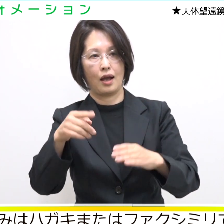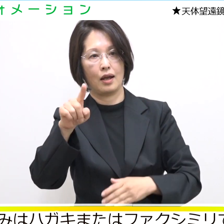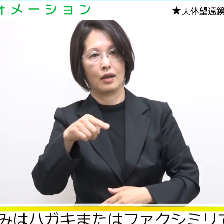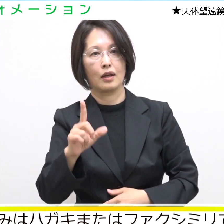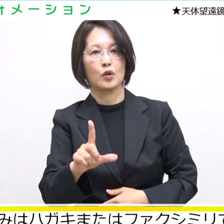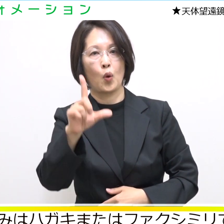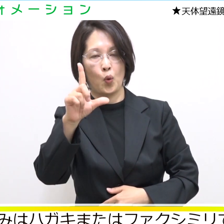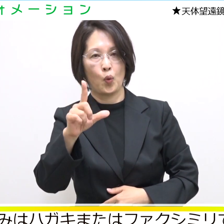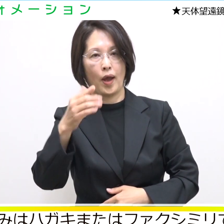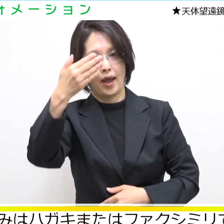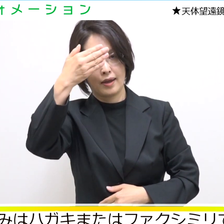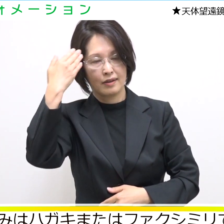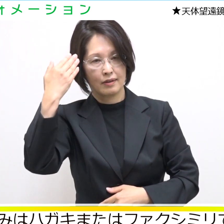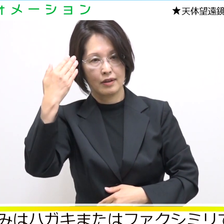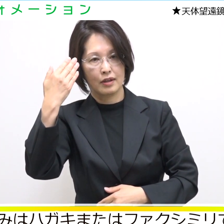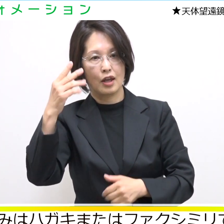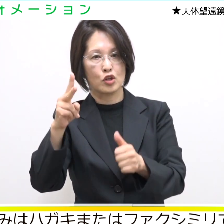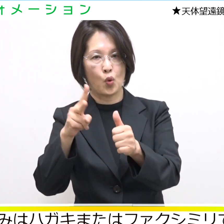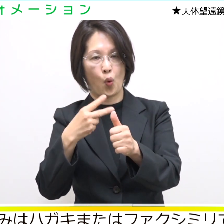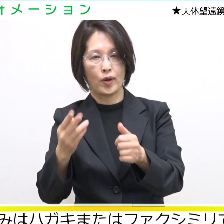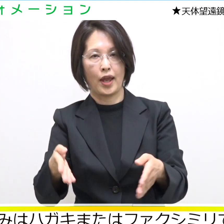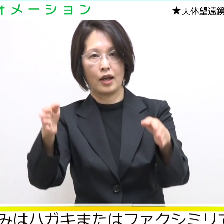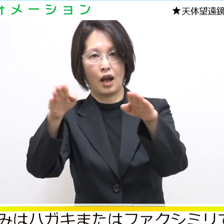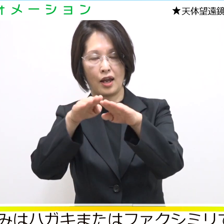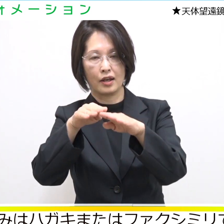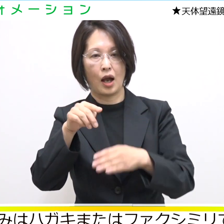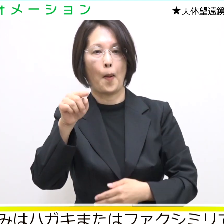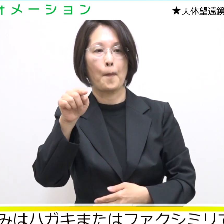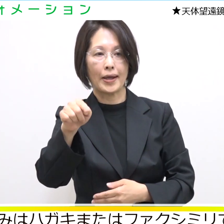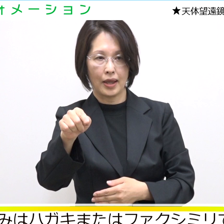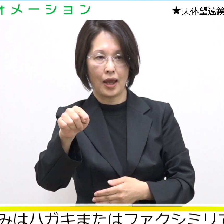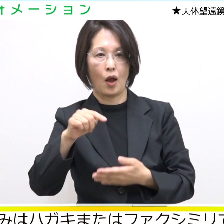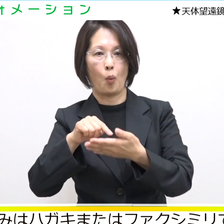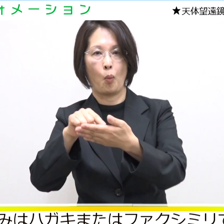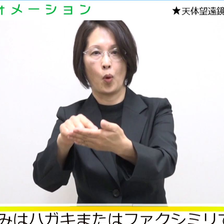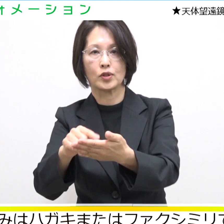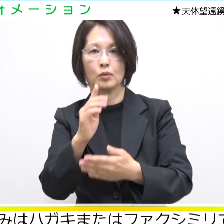池の上青少年会館までお申し込み